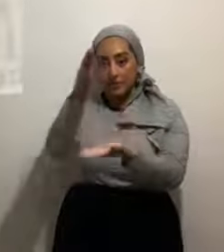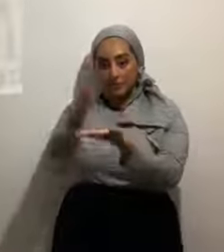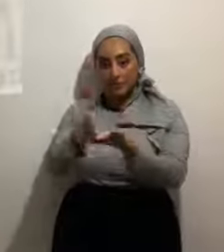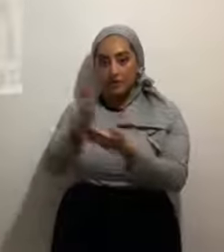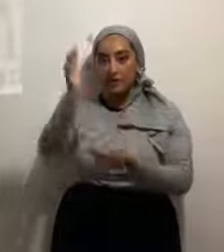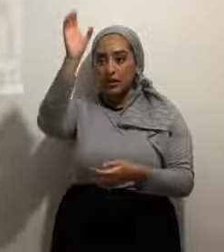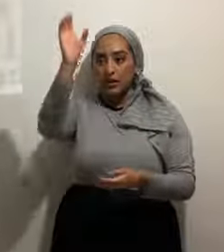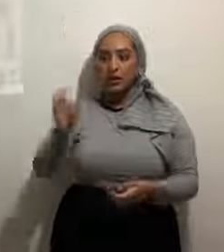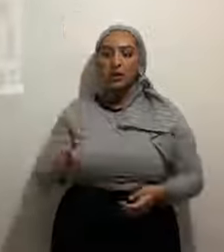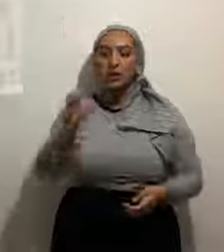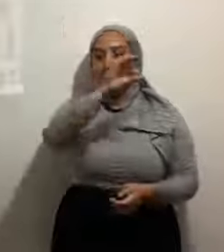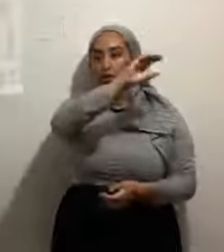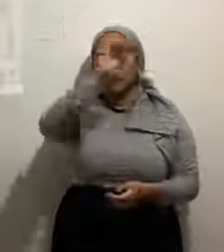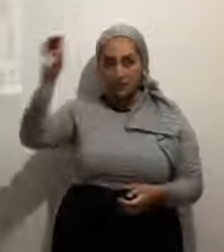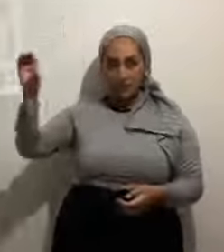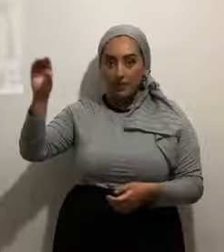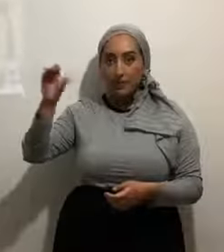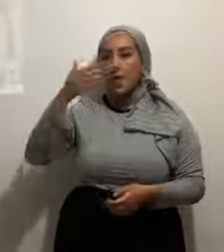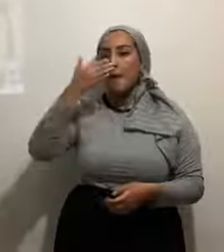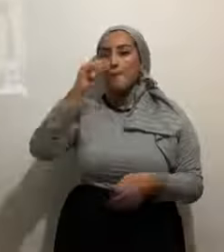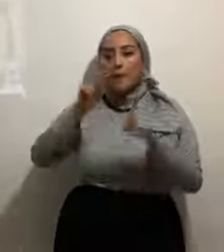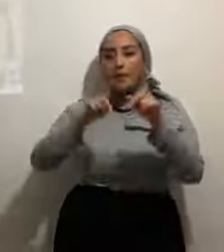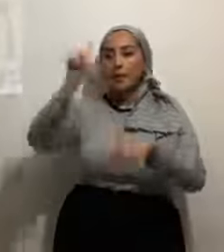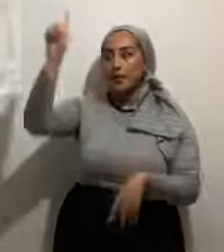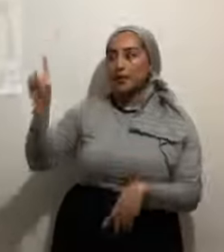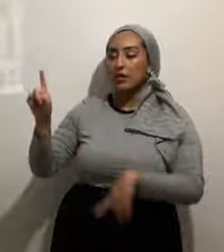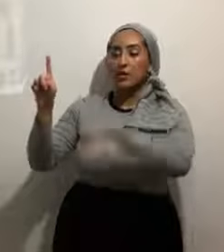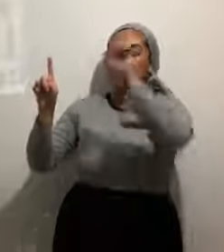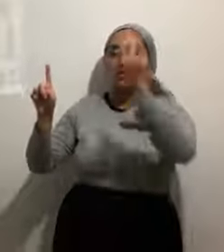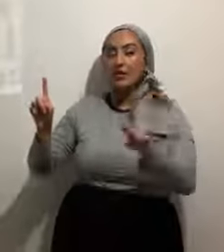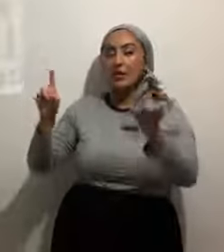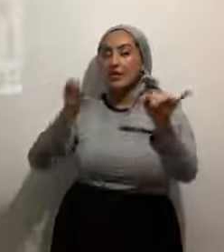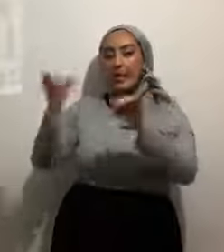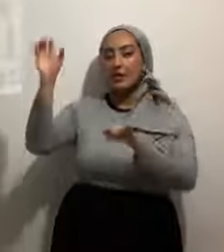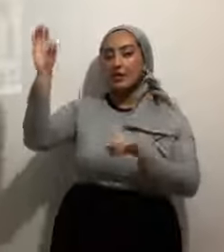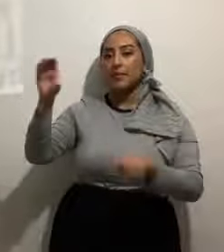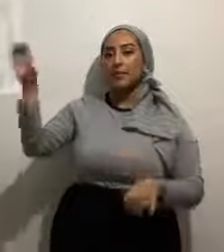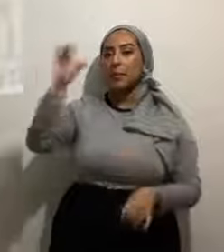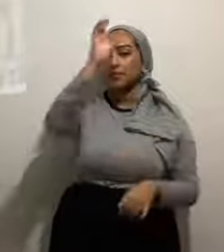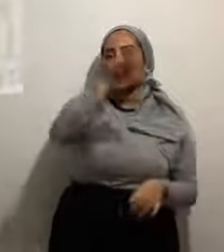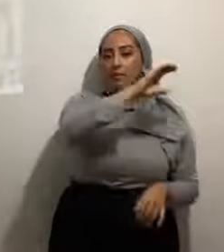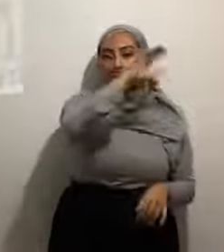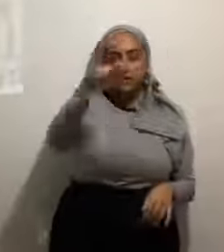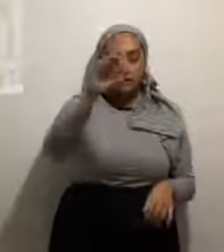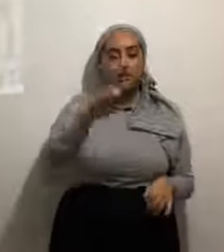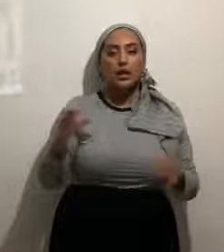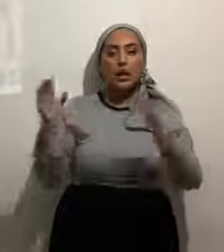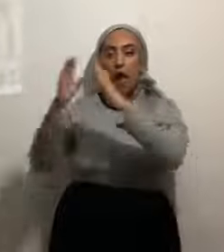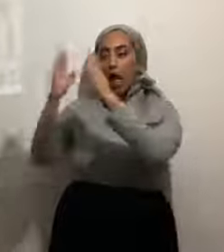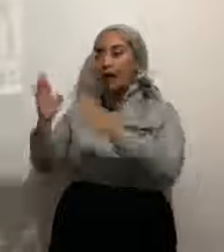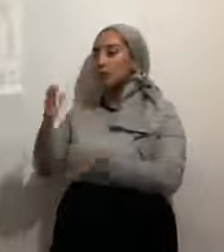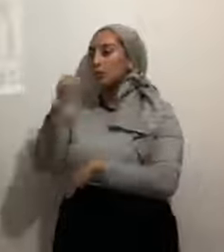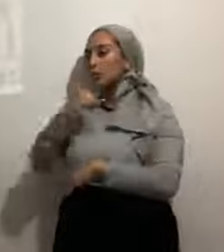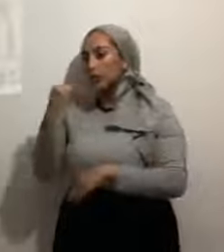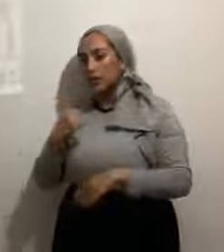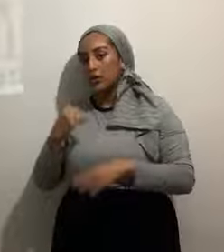le crucificaron allí, y a los malhechores uno a la derecha y otro a la izquierda. Casa de Judá, casa de Israel.